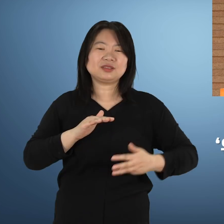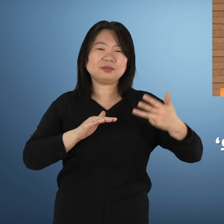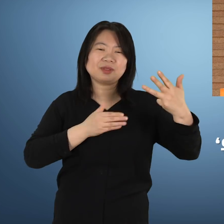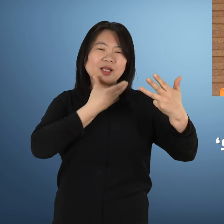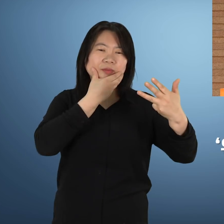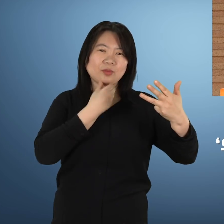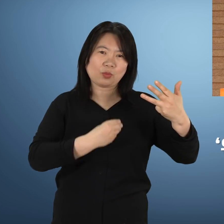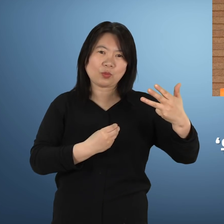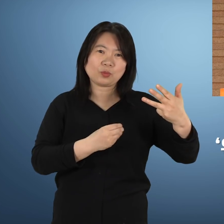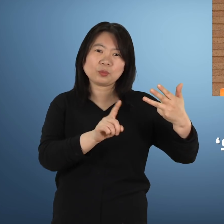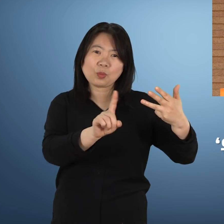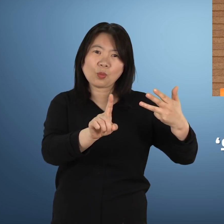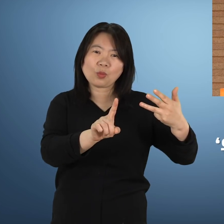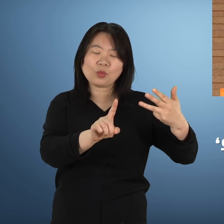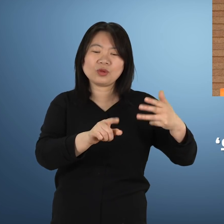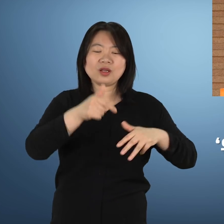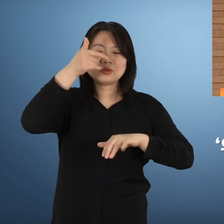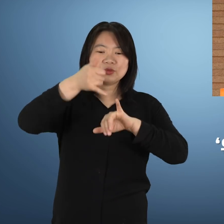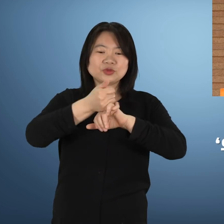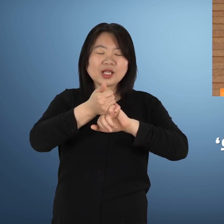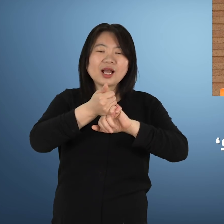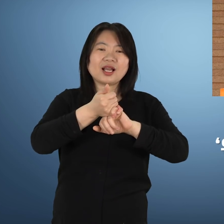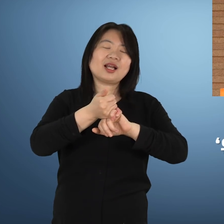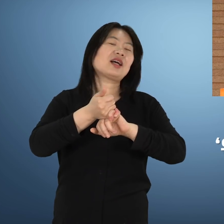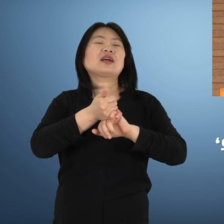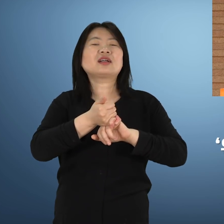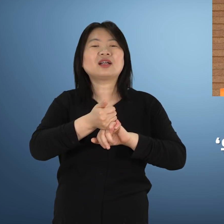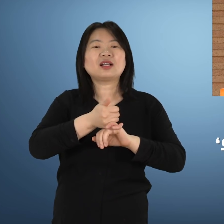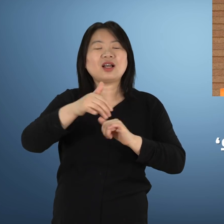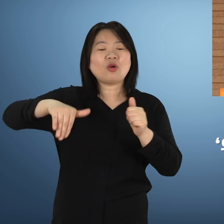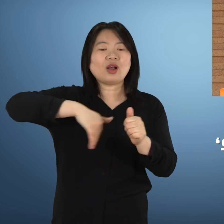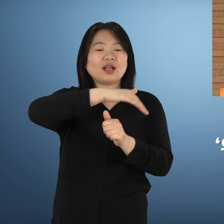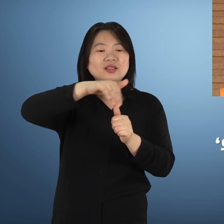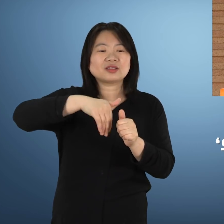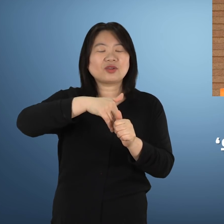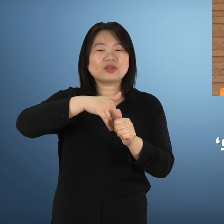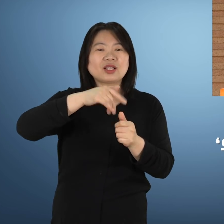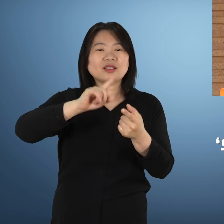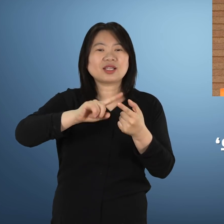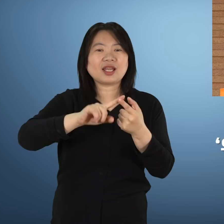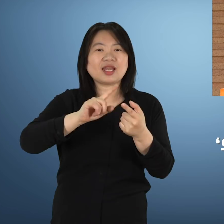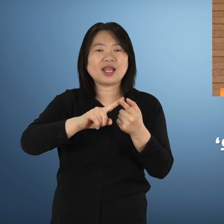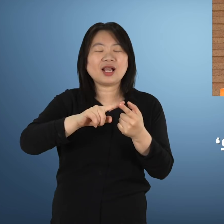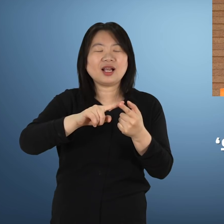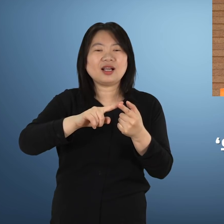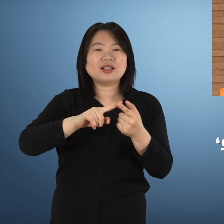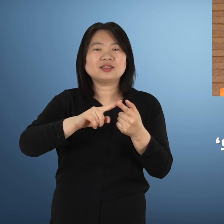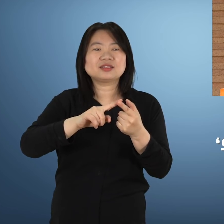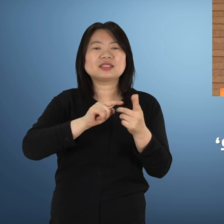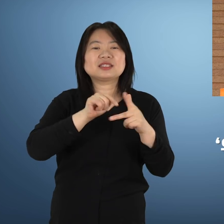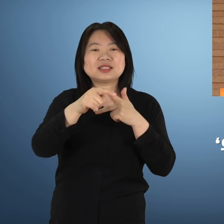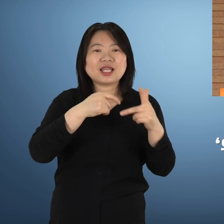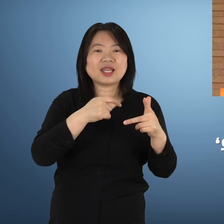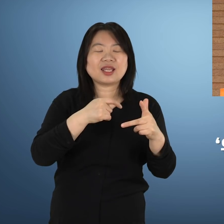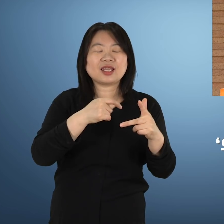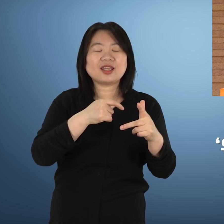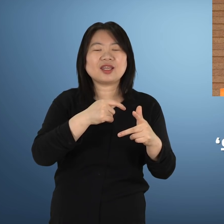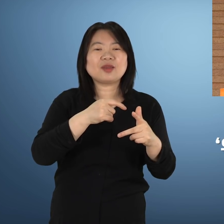팔복의 이 구약적 배경을 철저히 좀 본문으로 살펴본 다음에